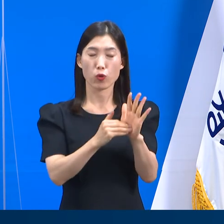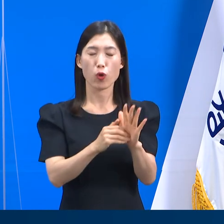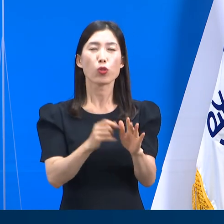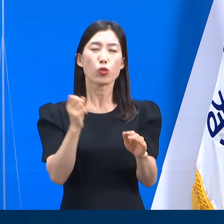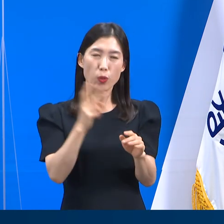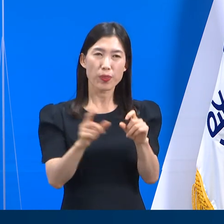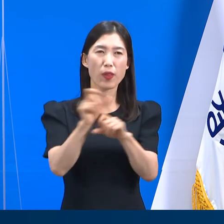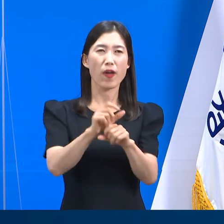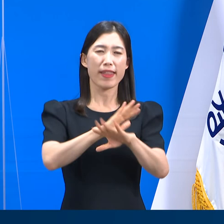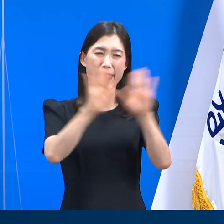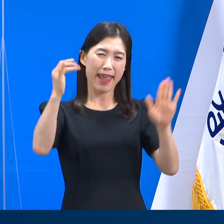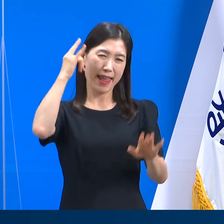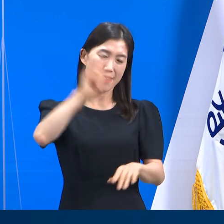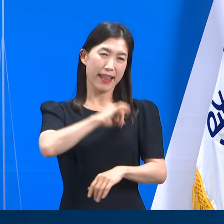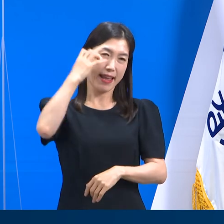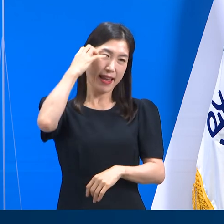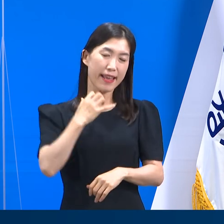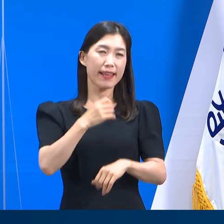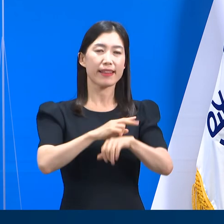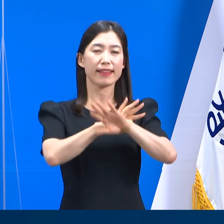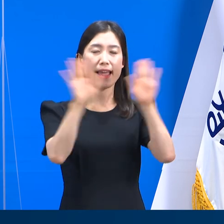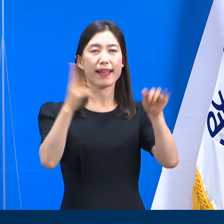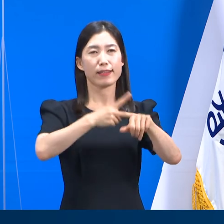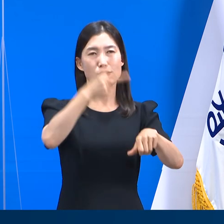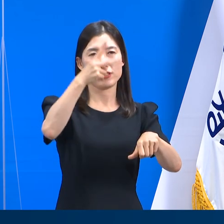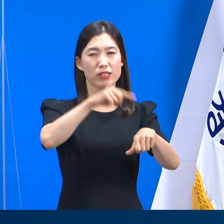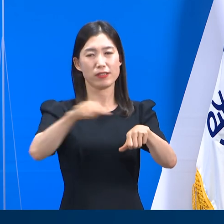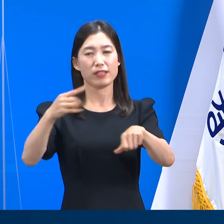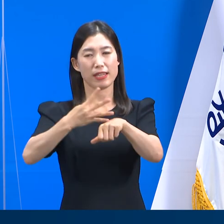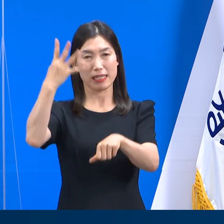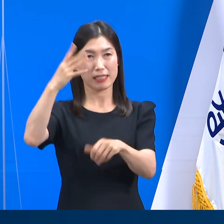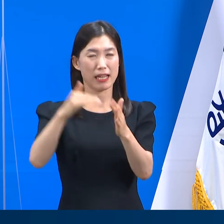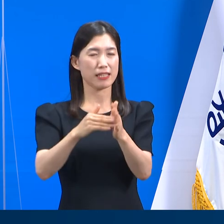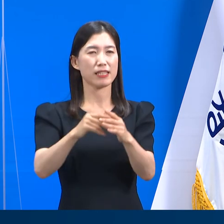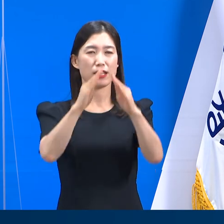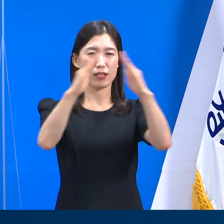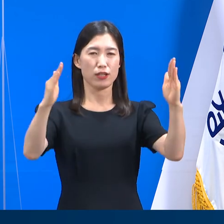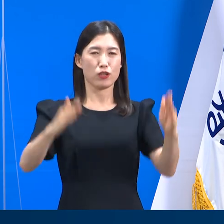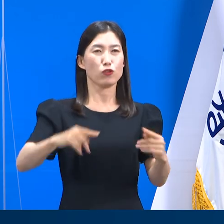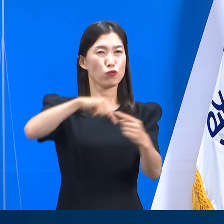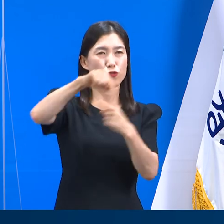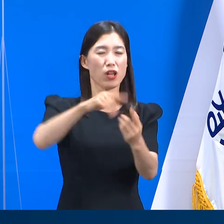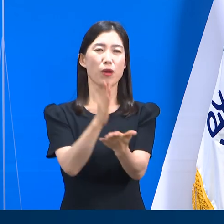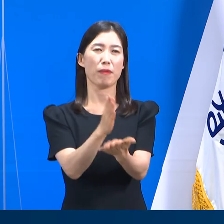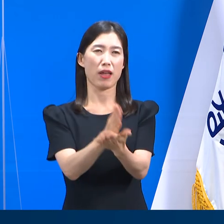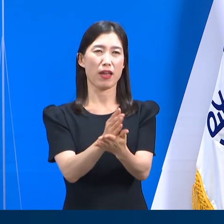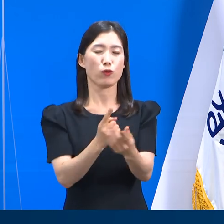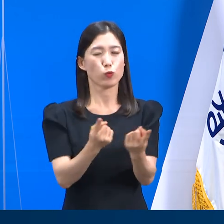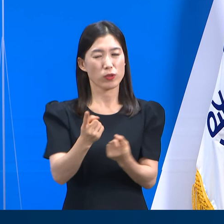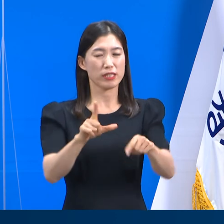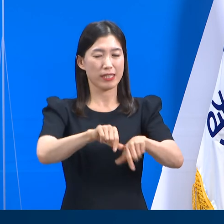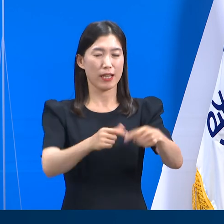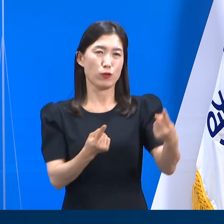14시부터 16시까지는 임시선별검사소 운영을 축소, 조정하는 등 탄력적으로 운영하고 있습니다.